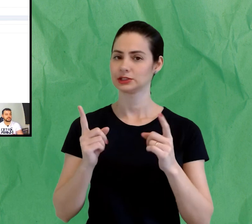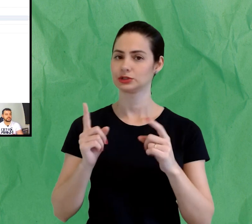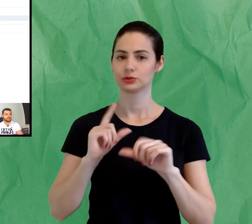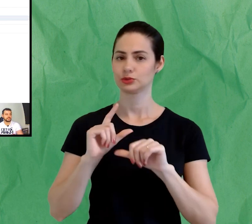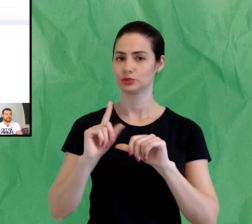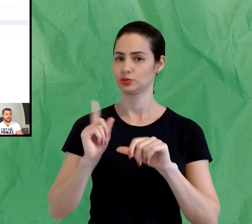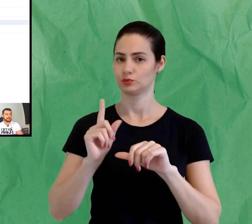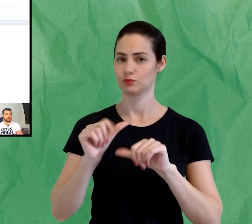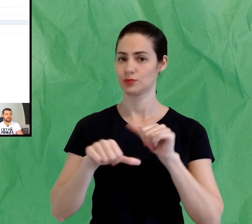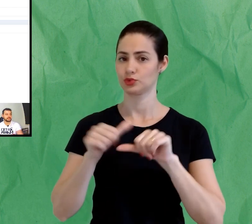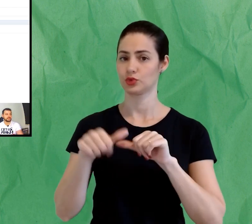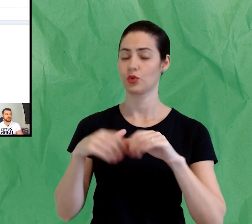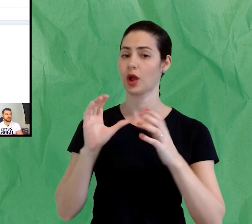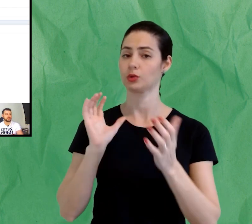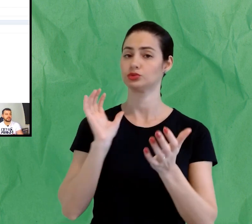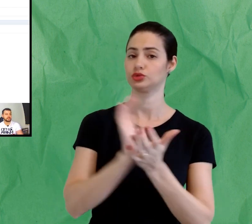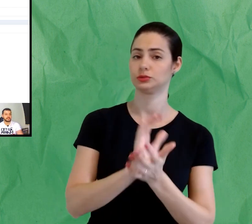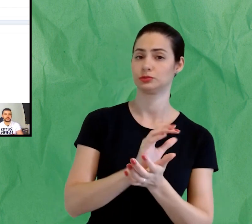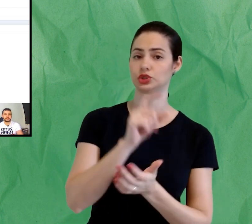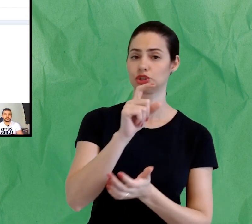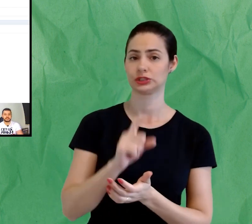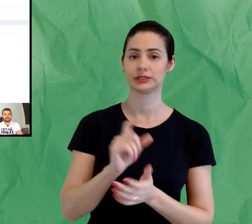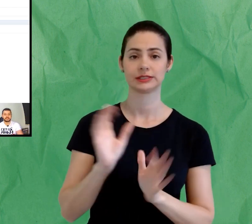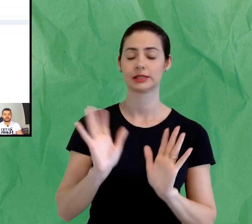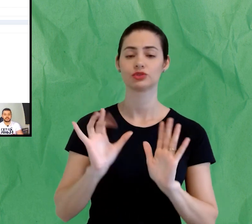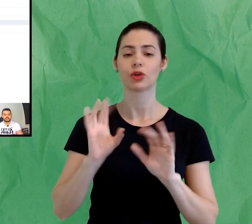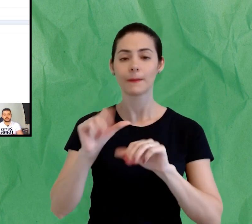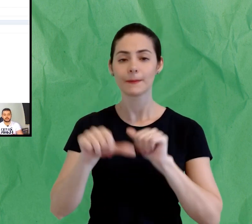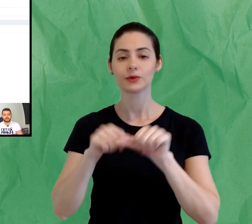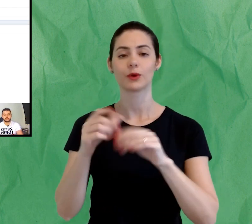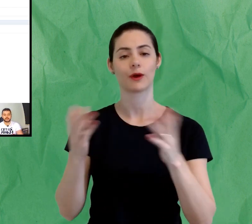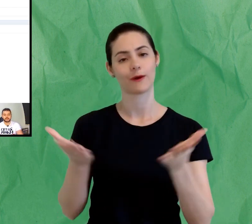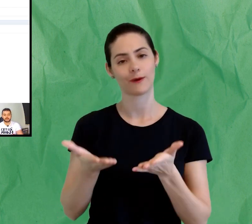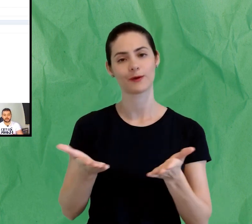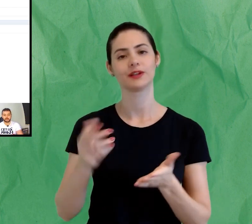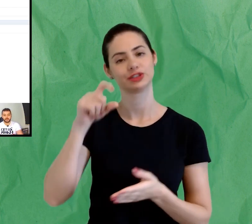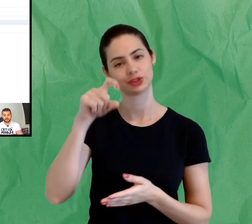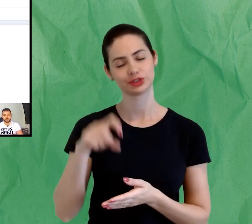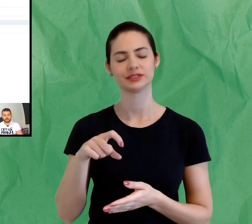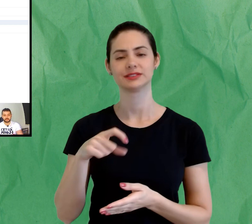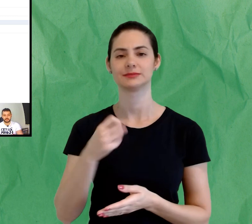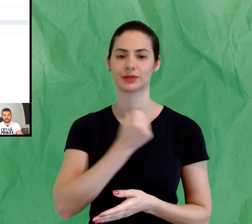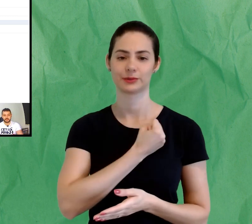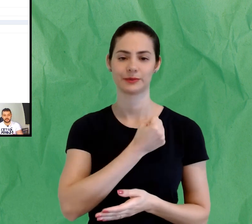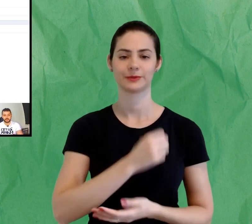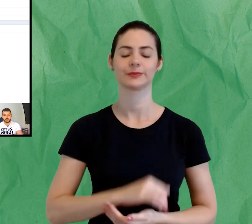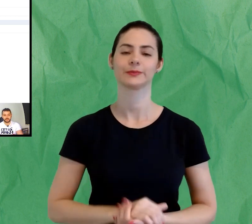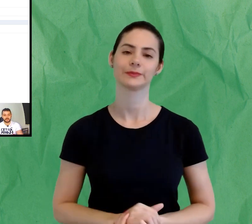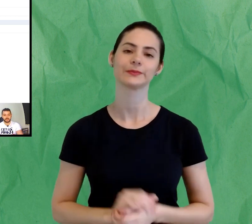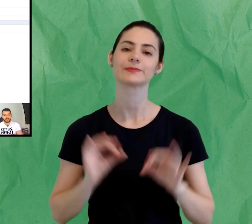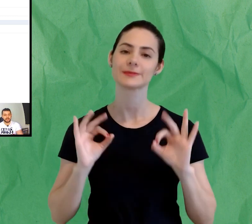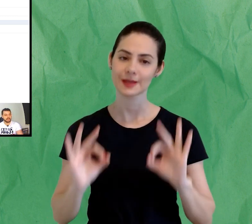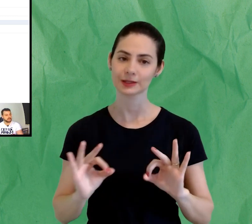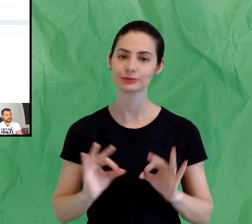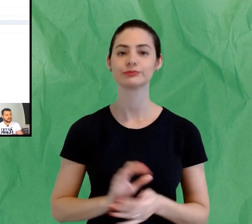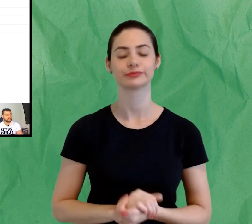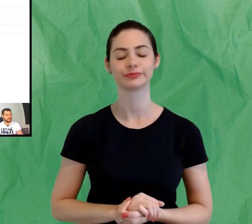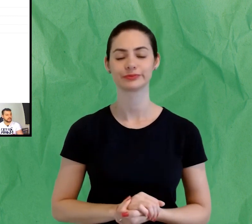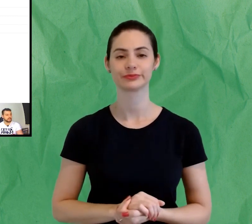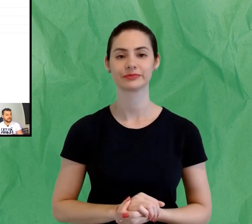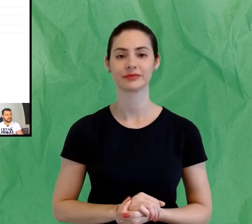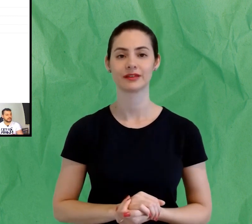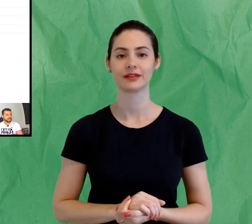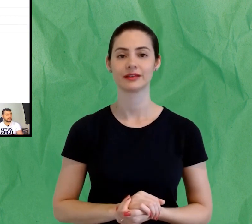de x, ele apenas mudou naquele instante a exibição do x para numérico, certo? Então, a gente tem